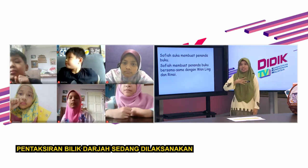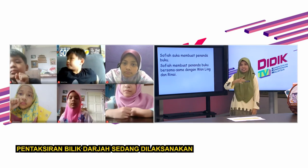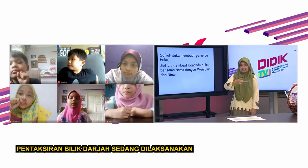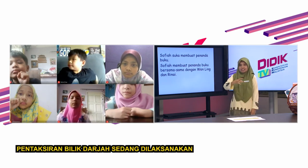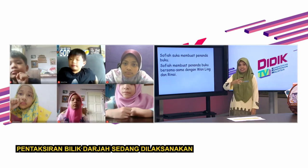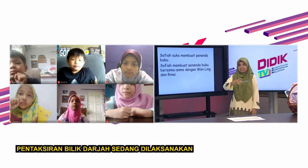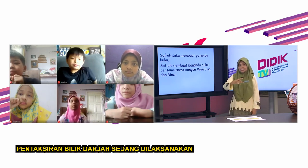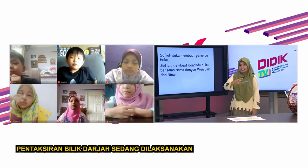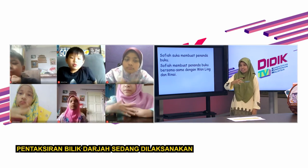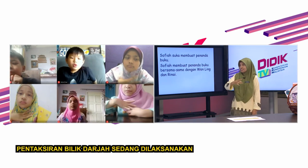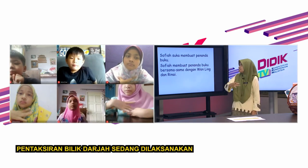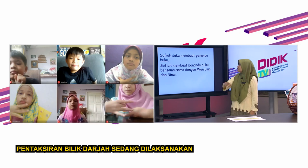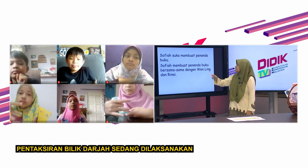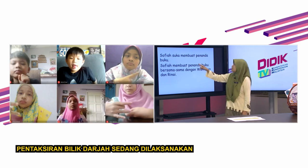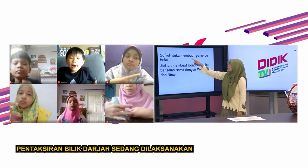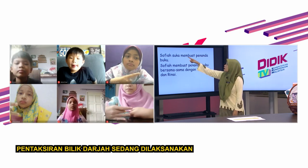suka